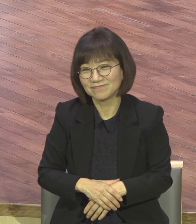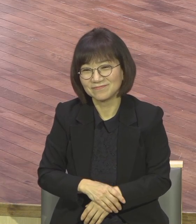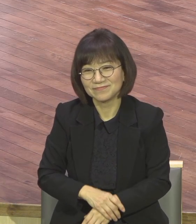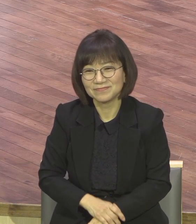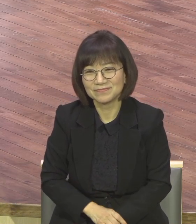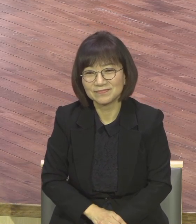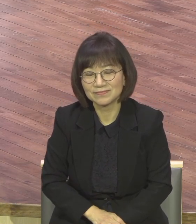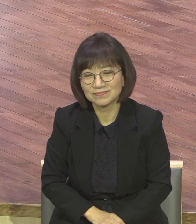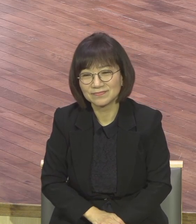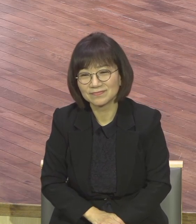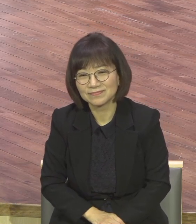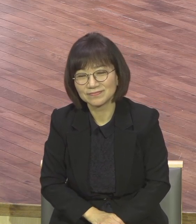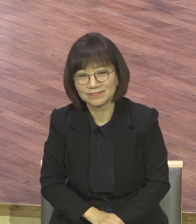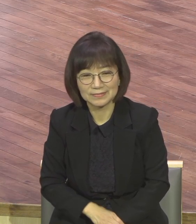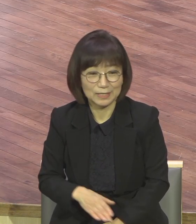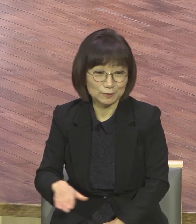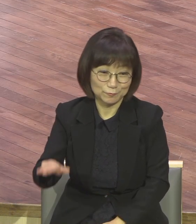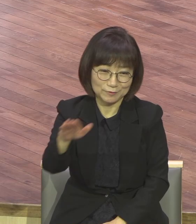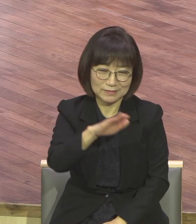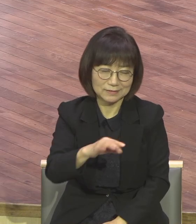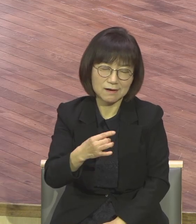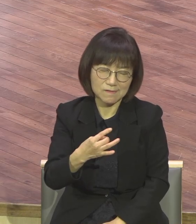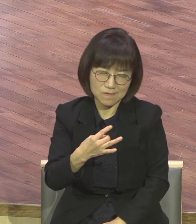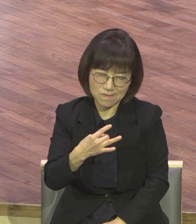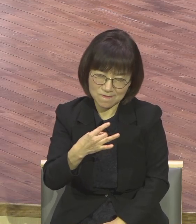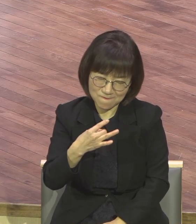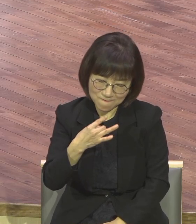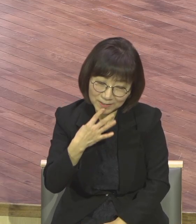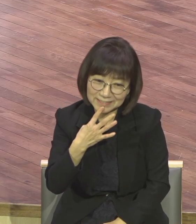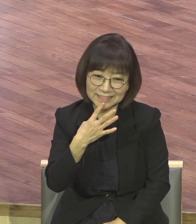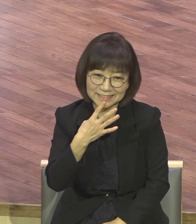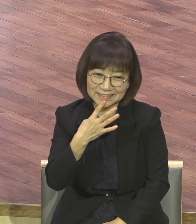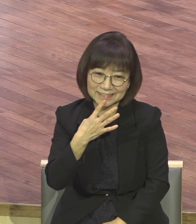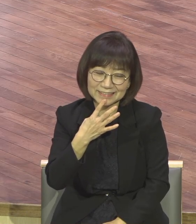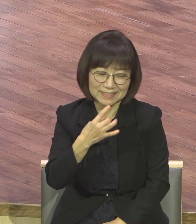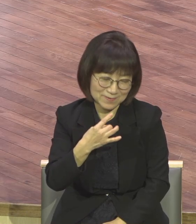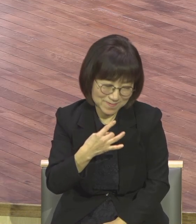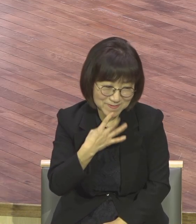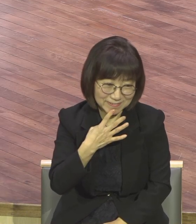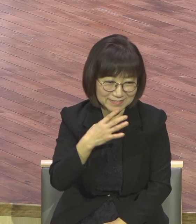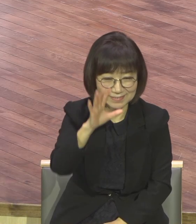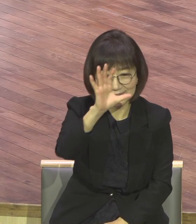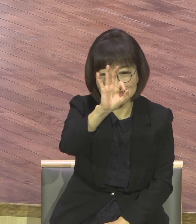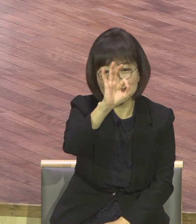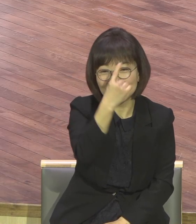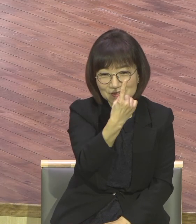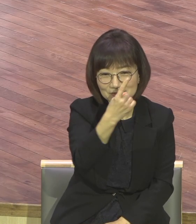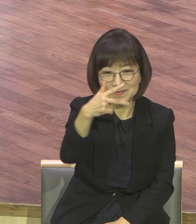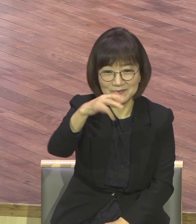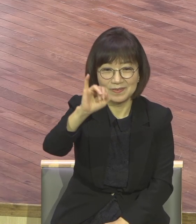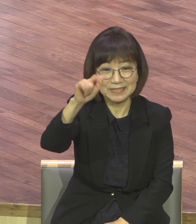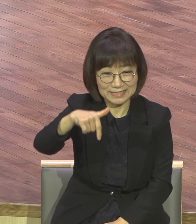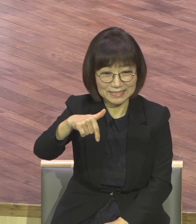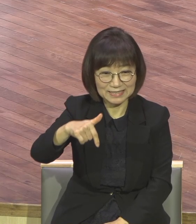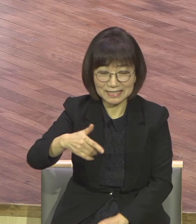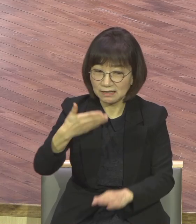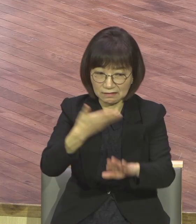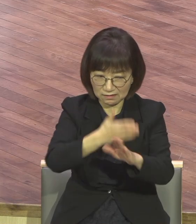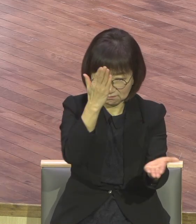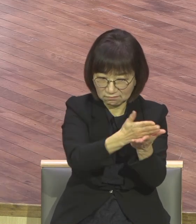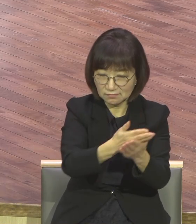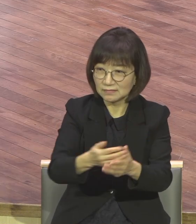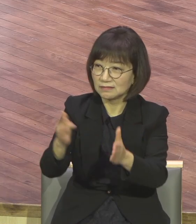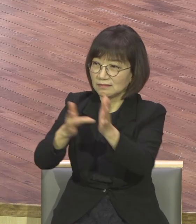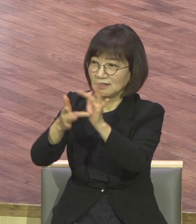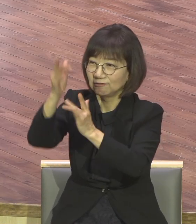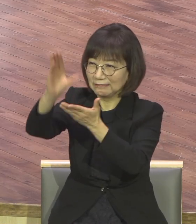우리는요 언니가 돼야 돼. 언니가 돼야 됩니다. 뭐든지 여러분 오직 예수를 바라보면서 오직